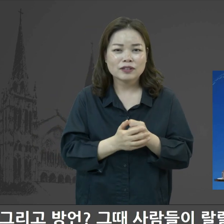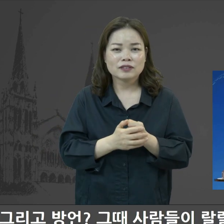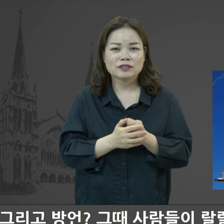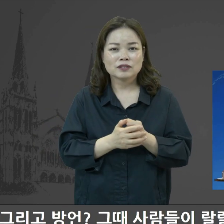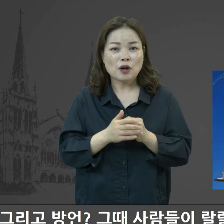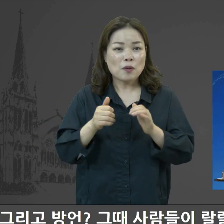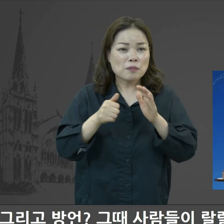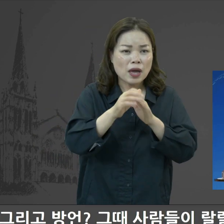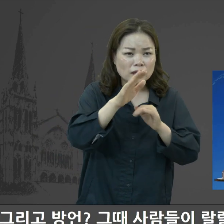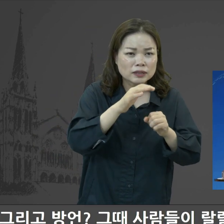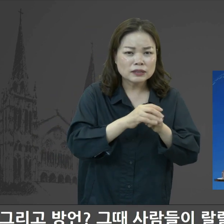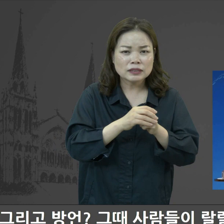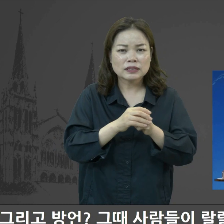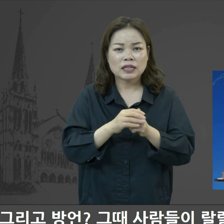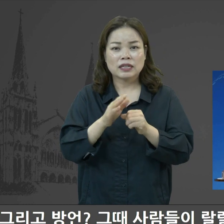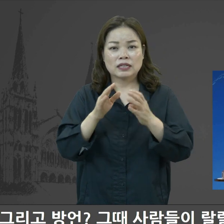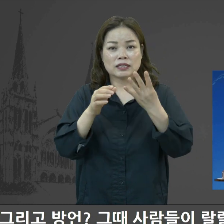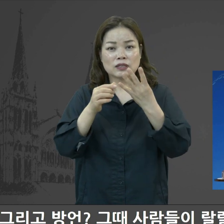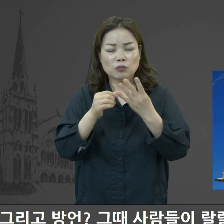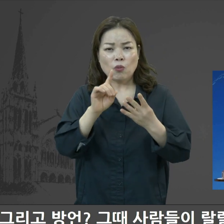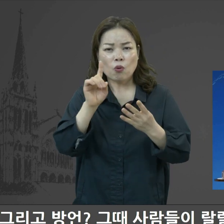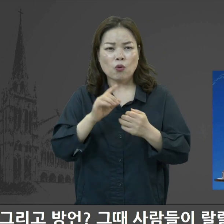뱀을 짚는다고. 그리고 네 번째